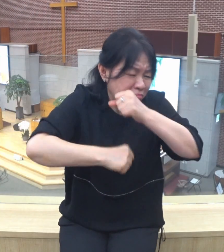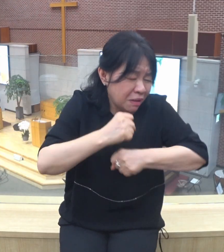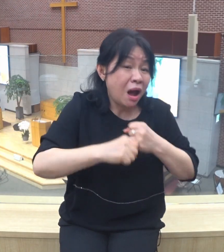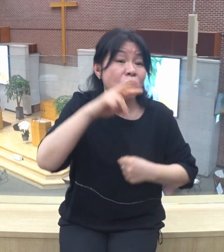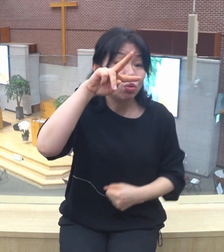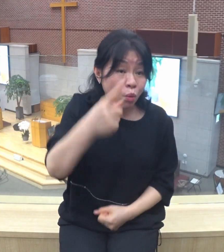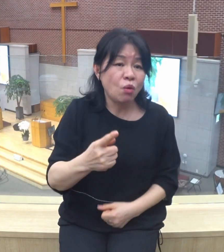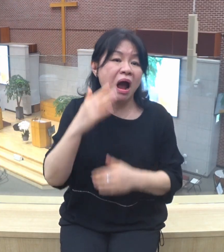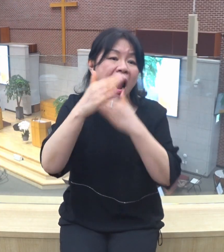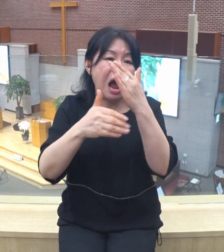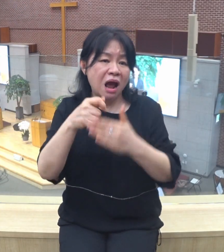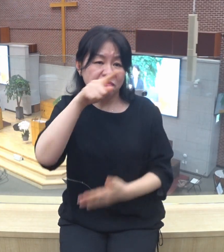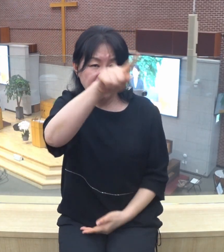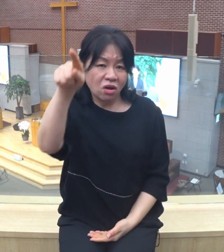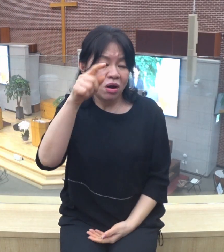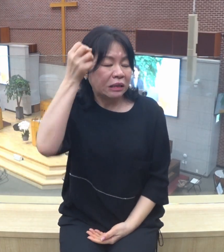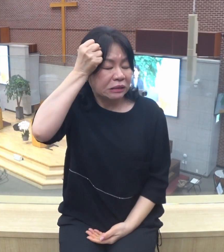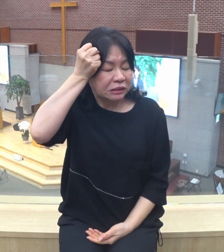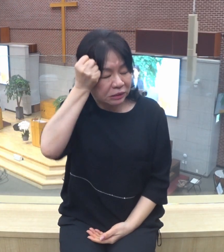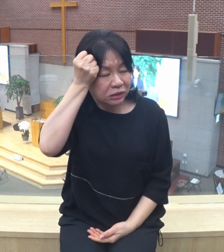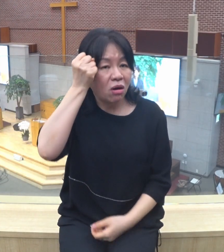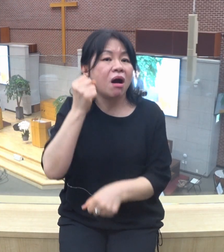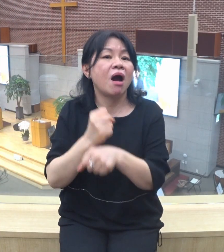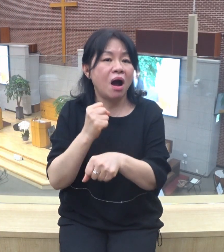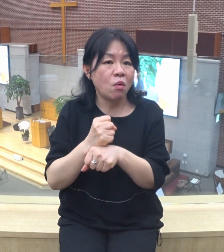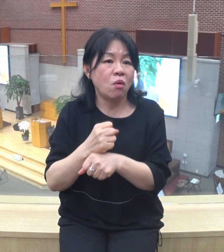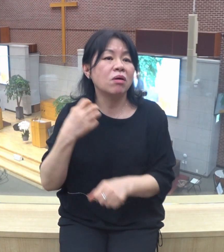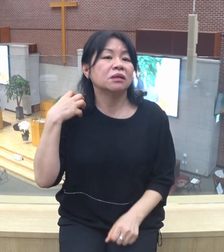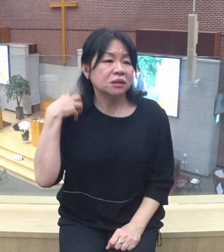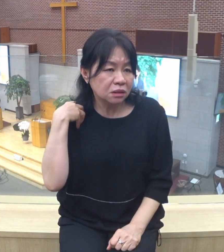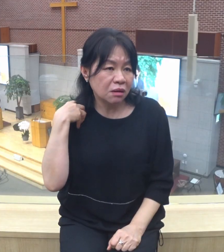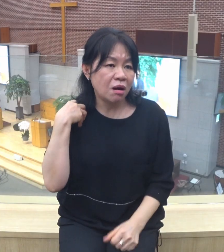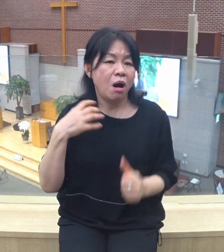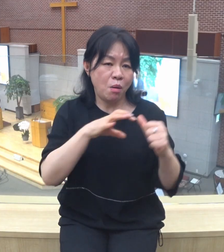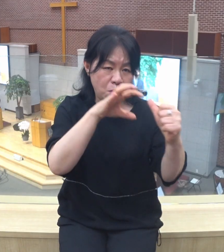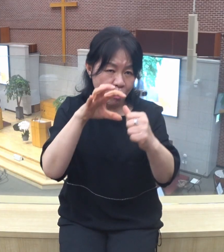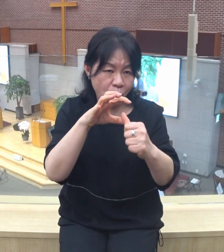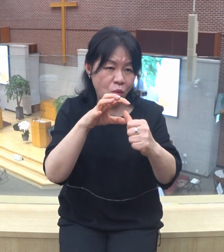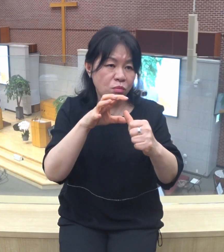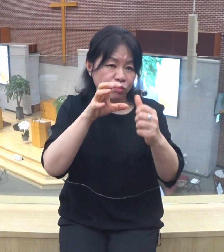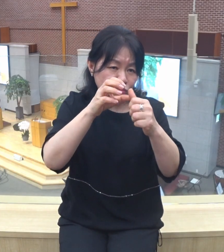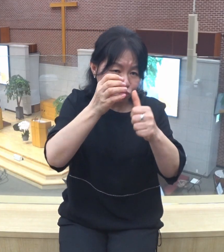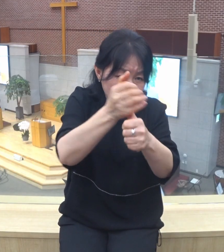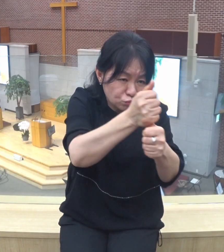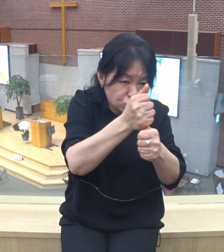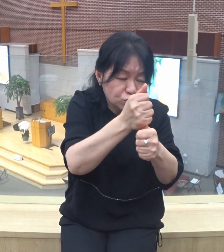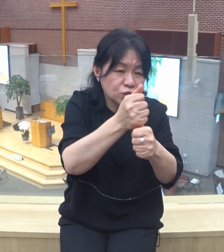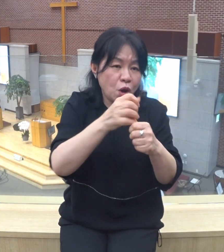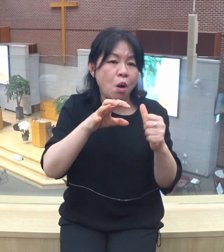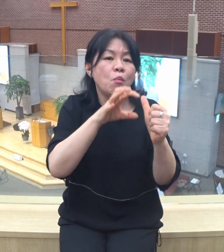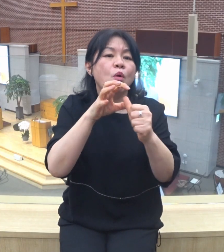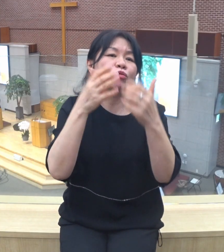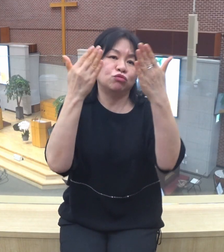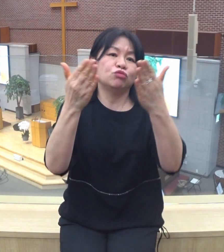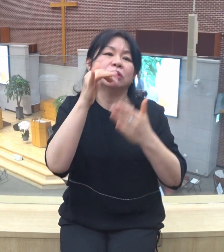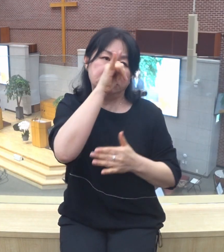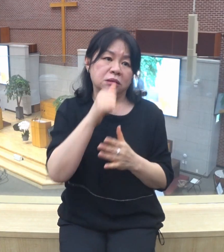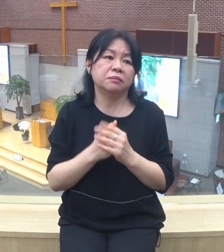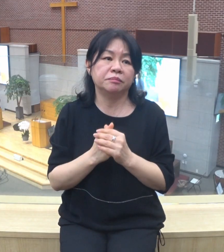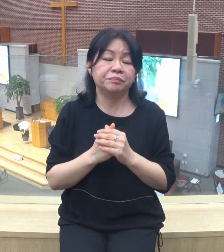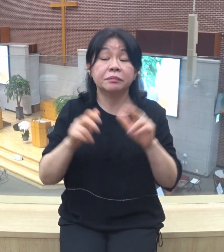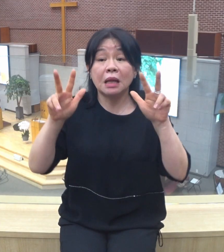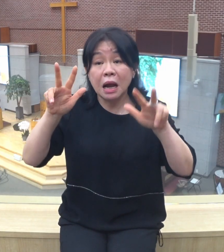하신 순간 이스라엘은 하나님의 책임과 보호, 다스리심, 돌보심 안에 들어가는 것입니다.